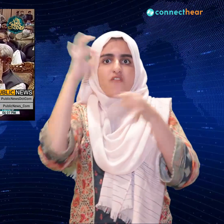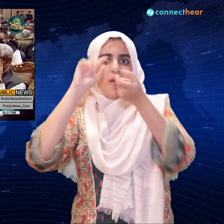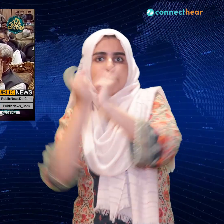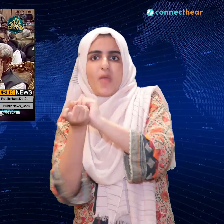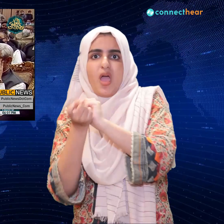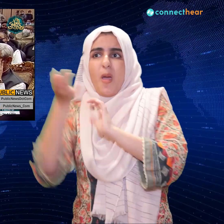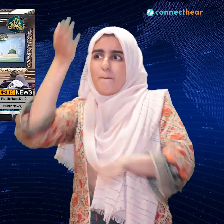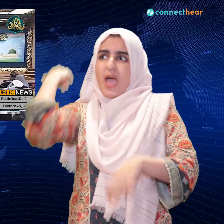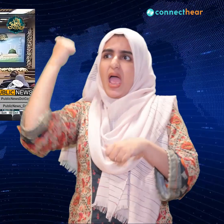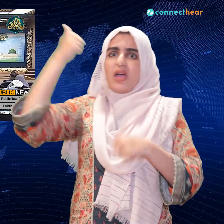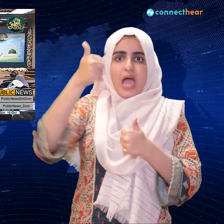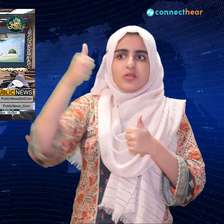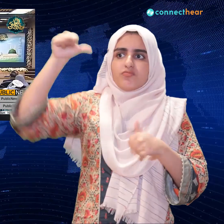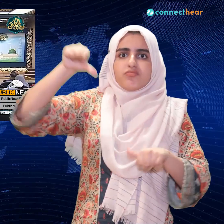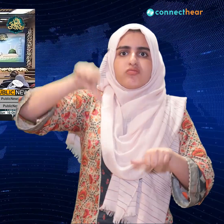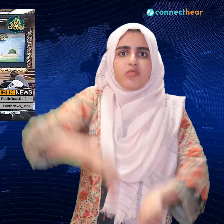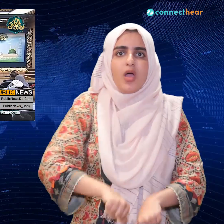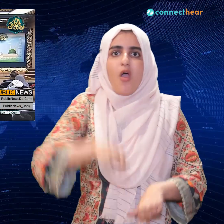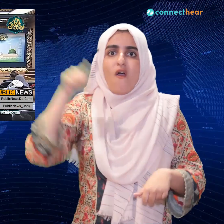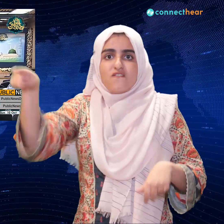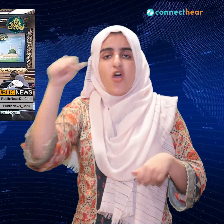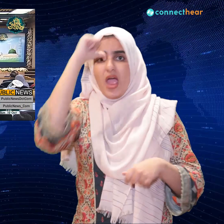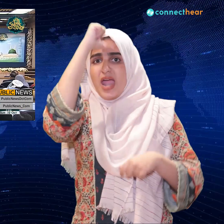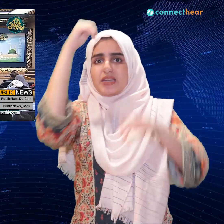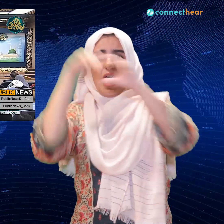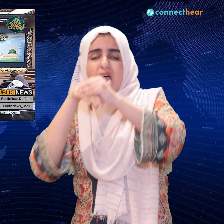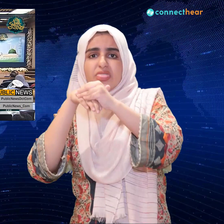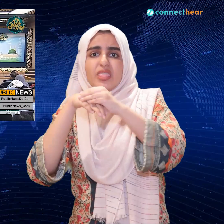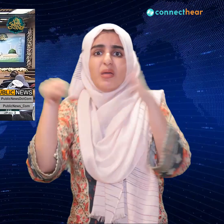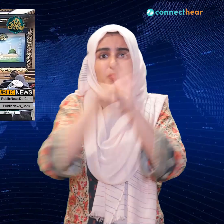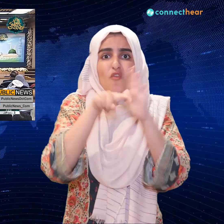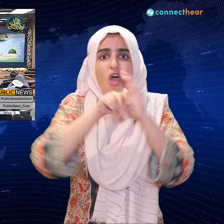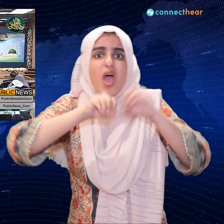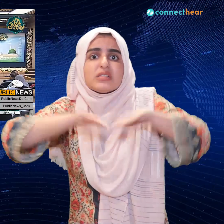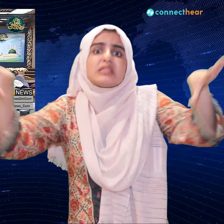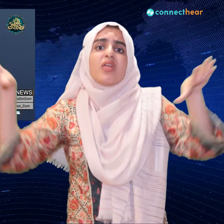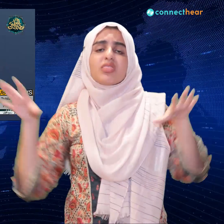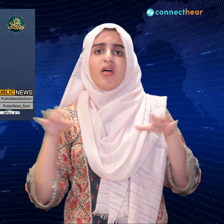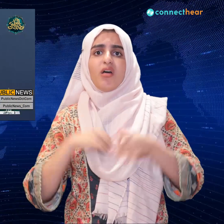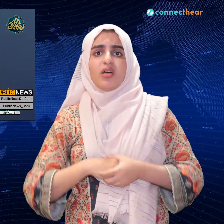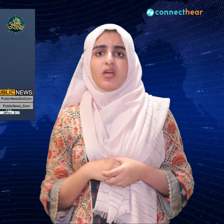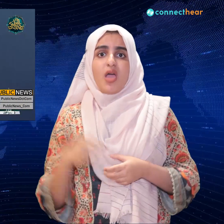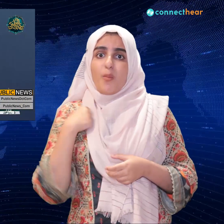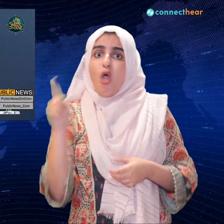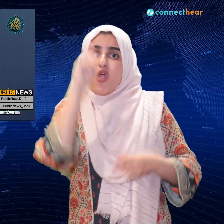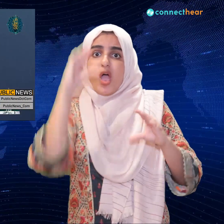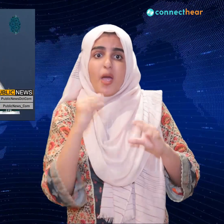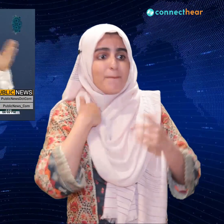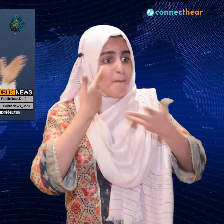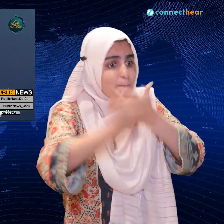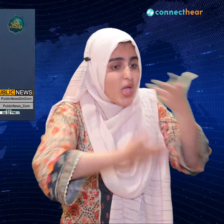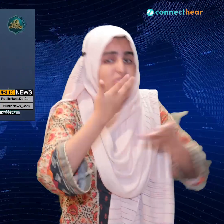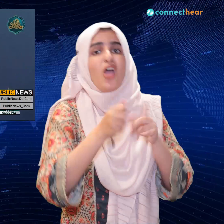اب یا کیا پہنچ. کسی نے بتایا کہ ہندوستان میں اس کا کیا افیکٹ ہو رہا ہے؟ تو جب تک ہم اپنے یوتھ کو بتائیں گے ہی نہیں